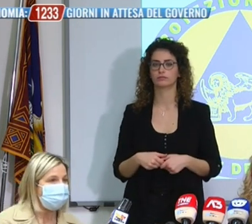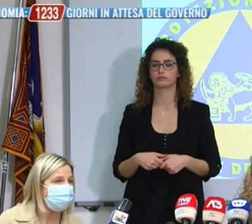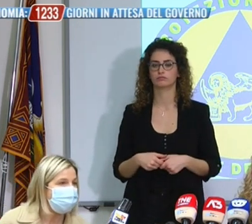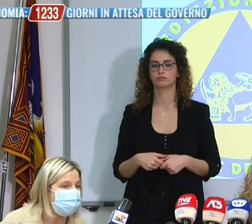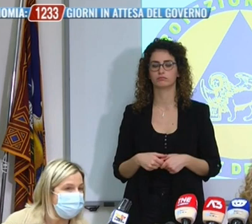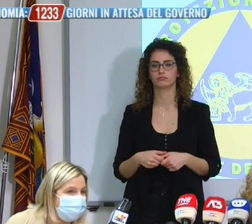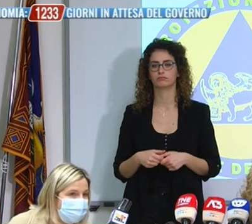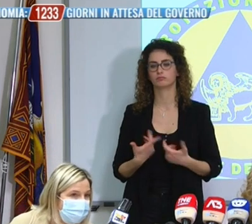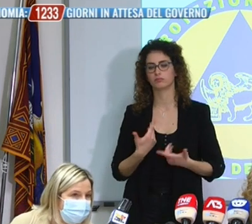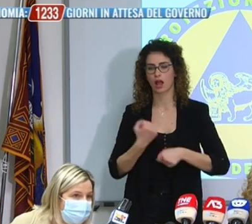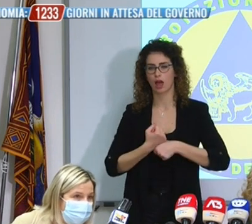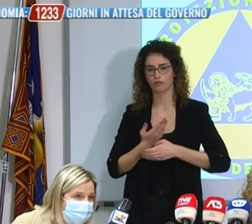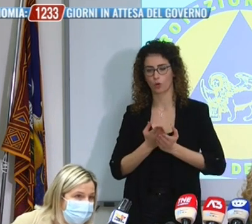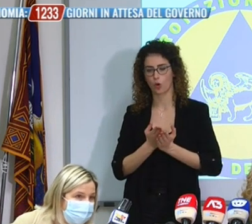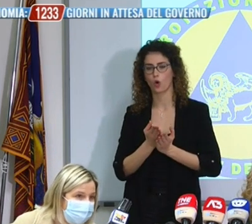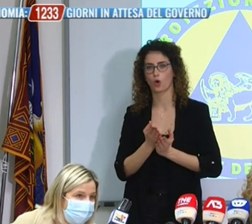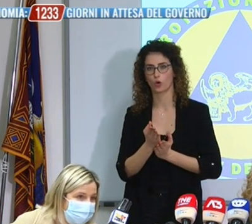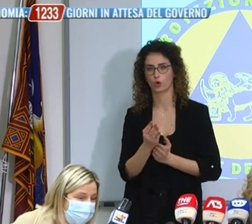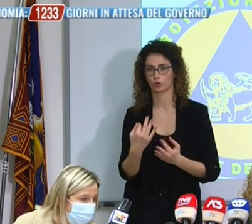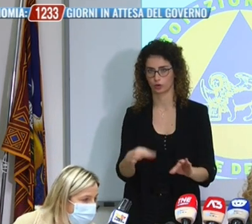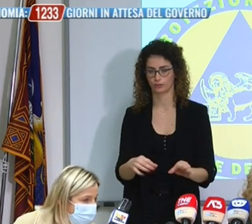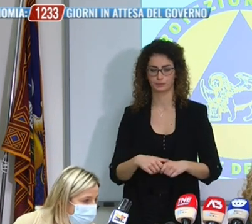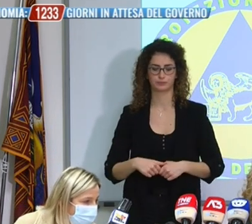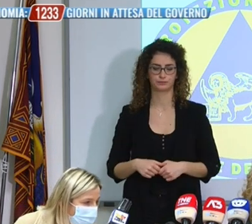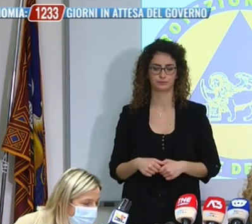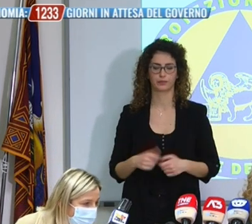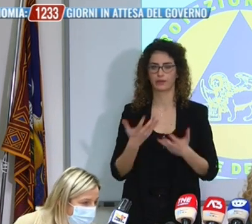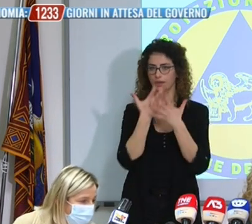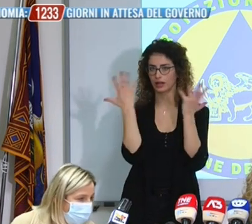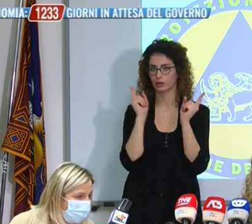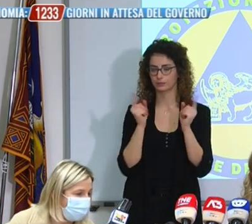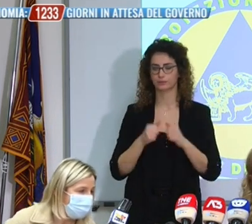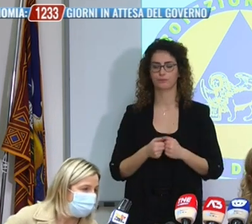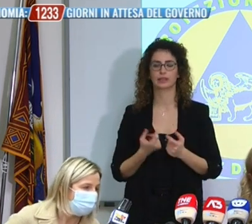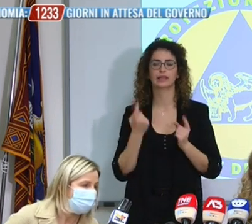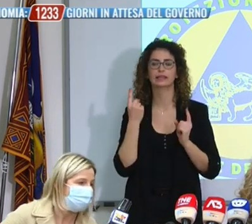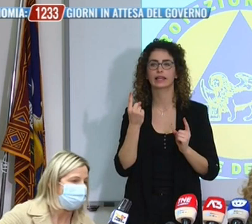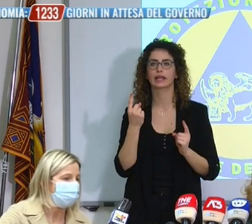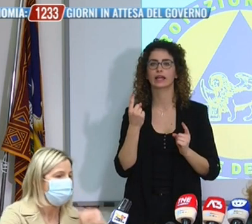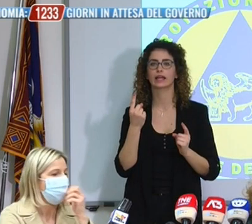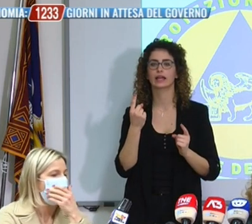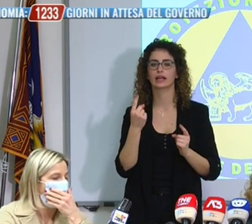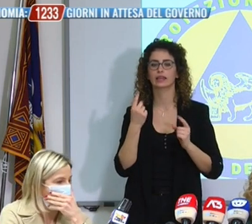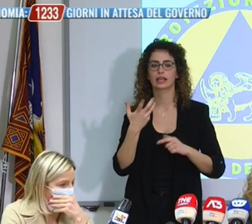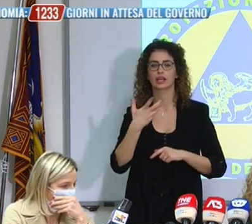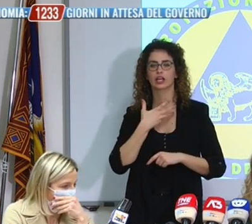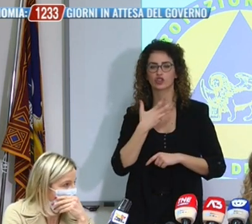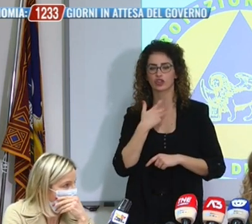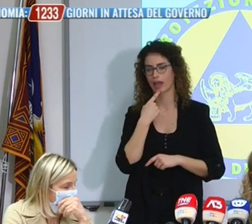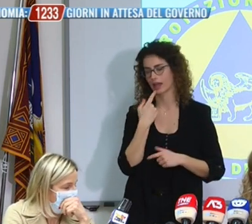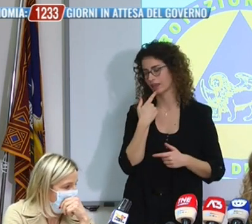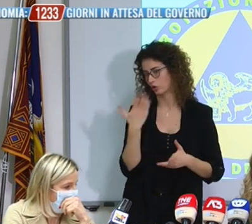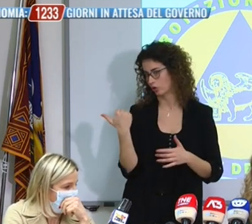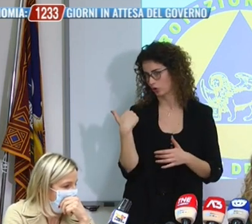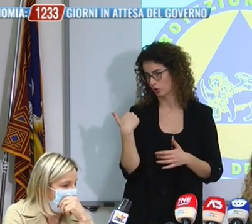si va verso questo tipo di possibilità. È chiaro che se dovesse invece esserci la presenza, l'abbiamo detto la